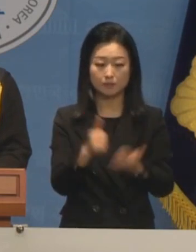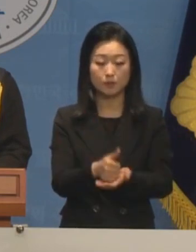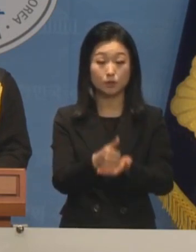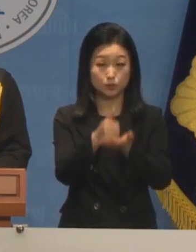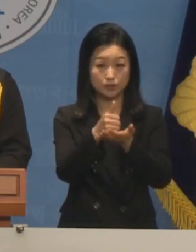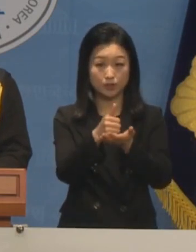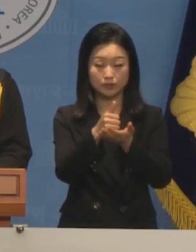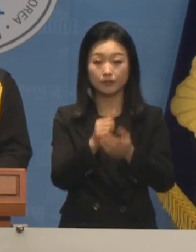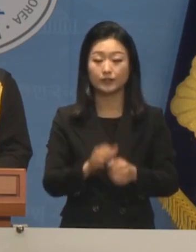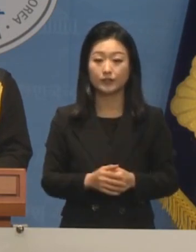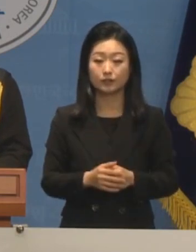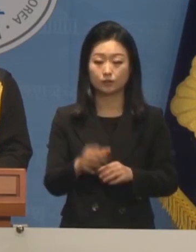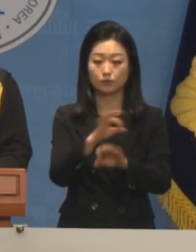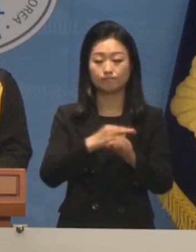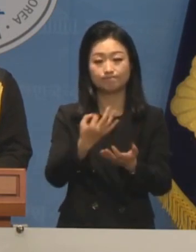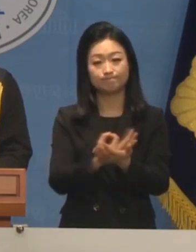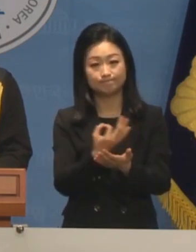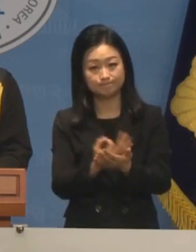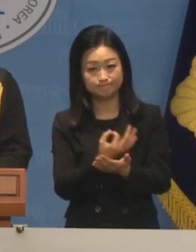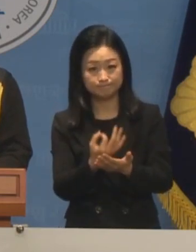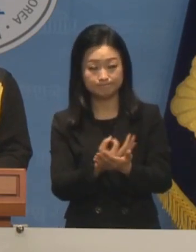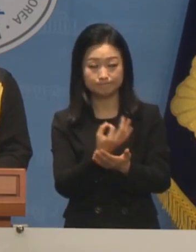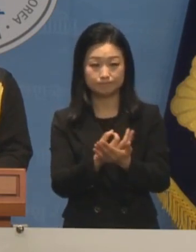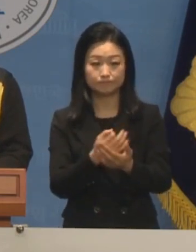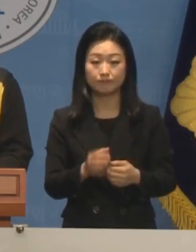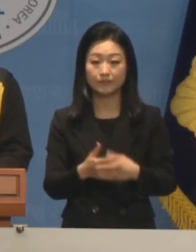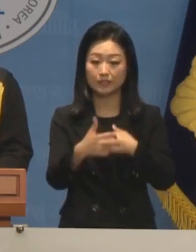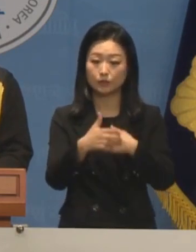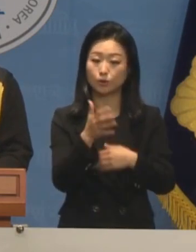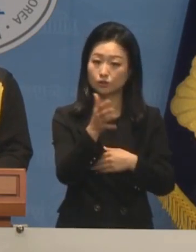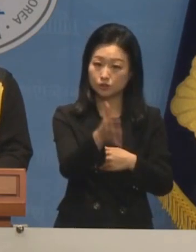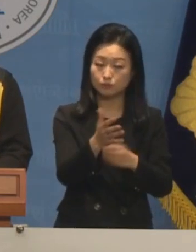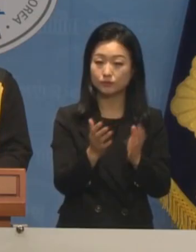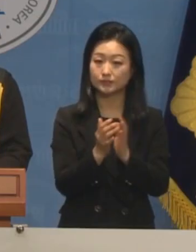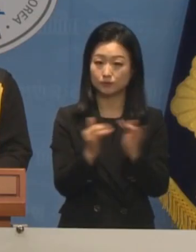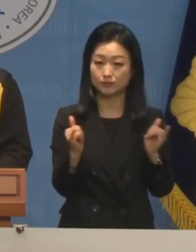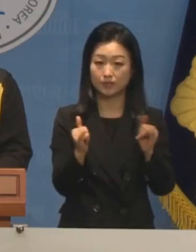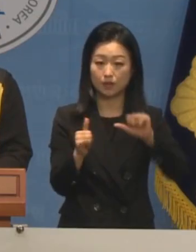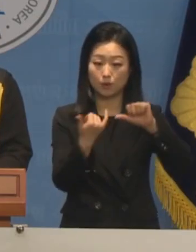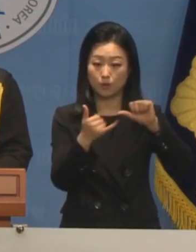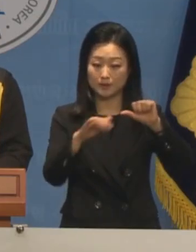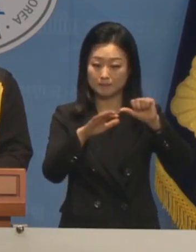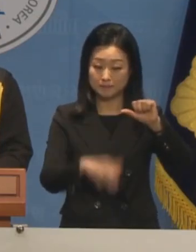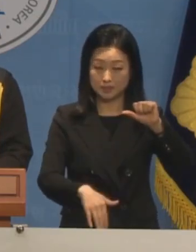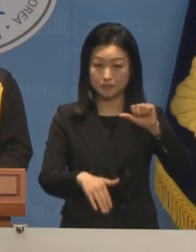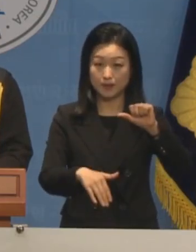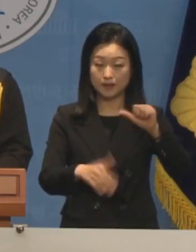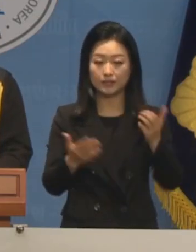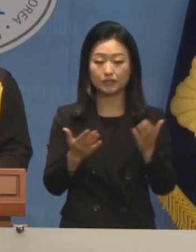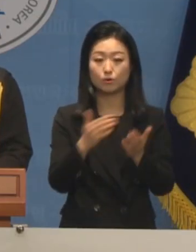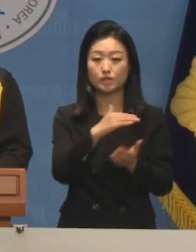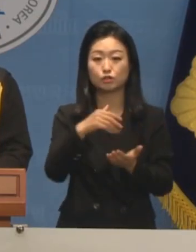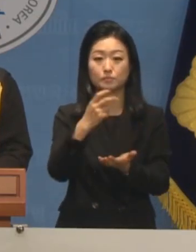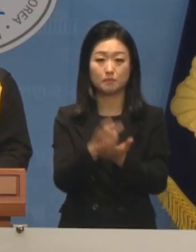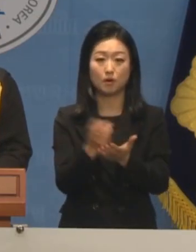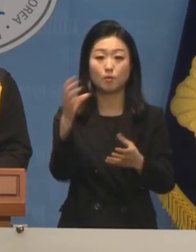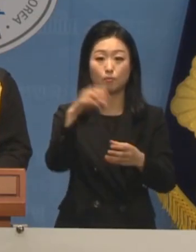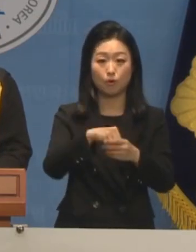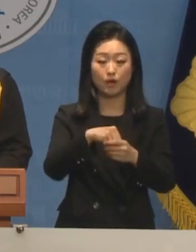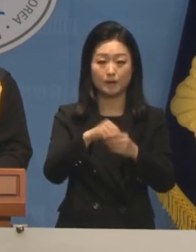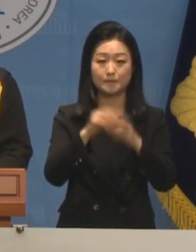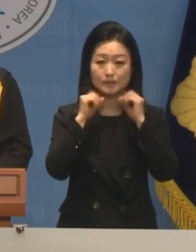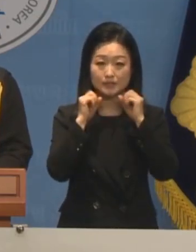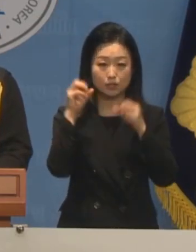경제정의가 실현될 수 있도록 의료 전문직 노동자의 5인미만 사업장 근로기준법 전면 적용 포괄임금제